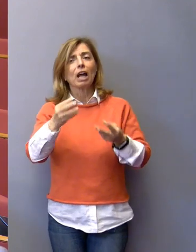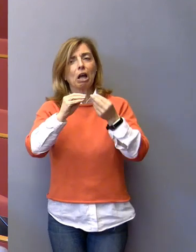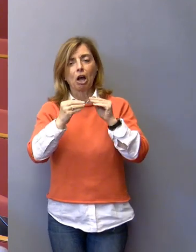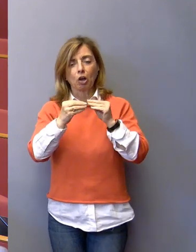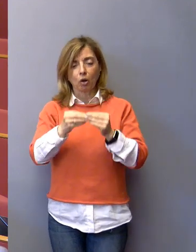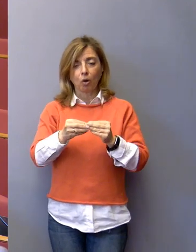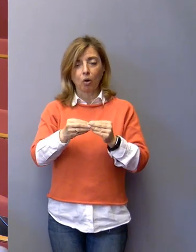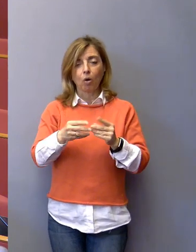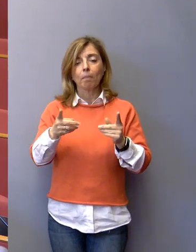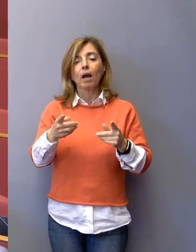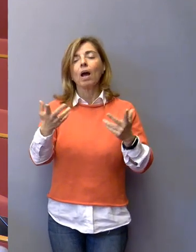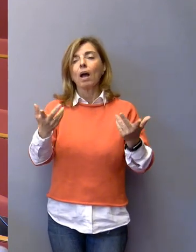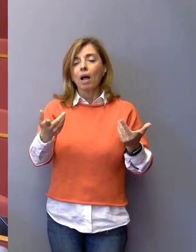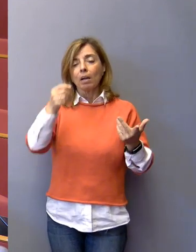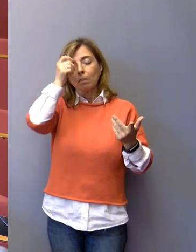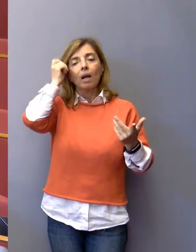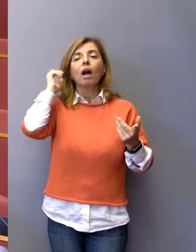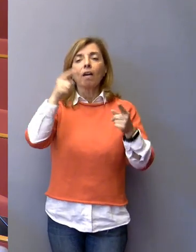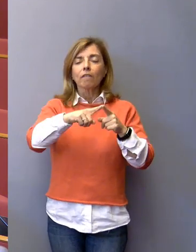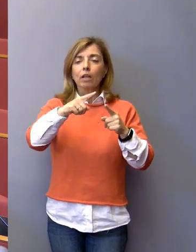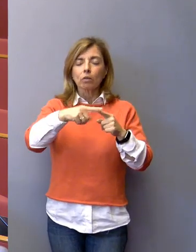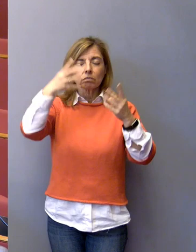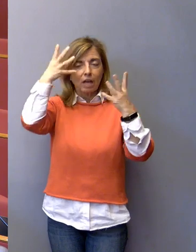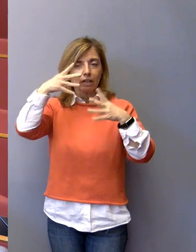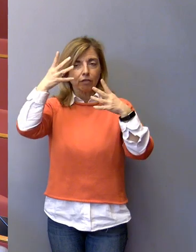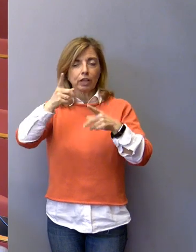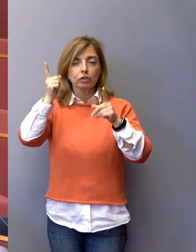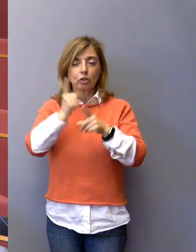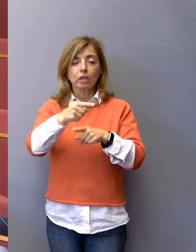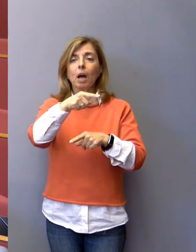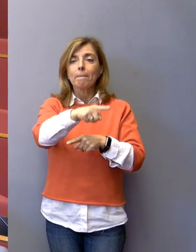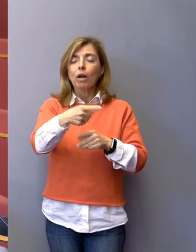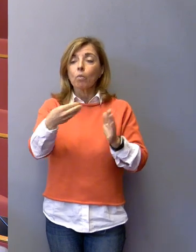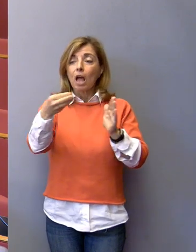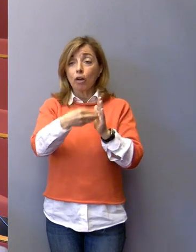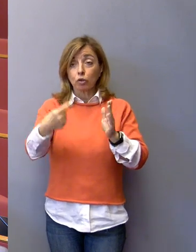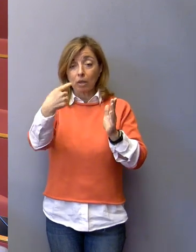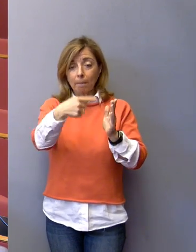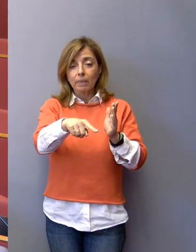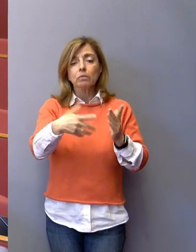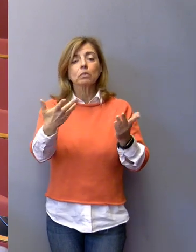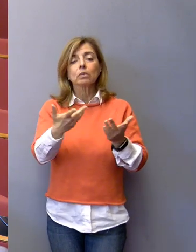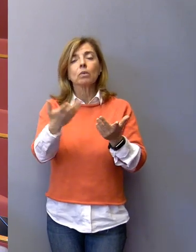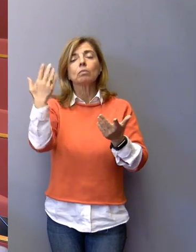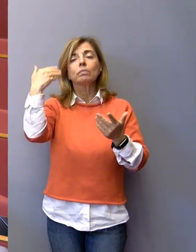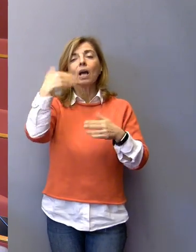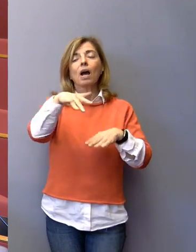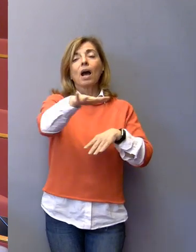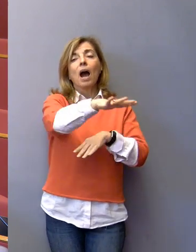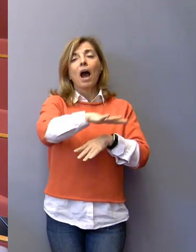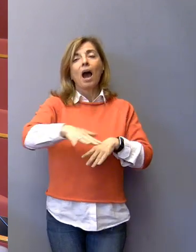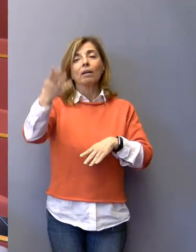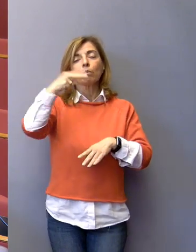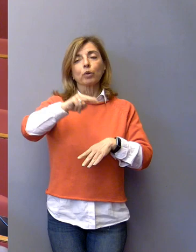sarebbe accaduto al Marchese Cattaneo Adorno e il suo terreno agricolo Per quanto riguarda la trasformazione di quelle la